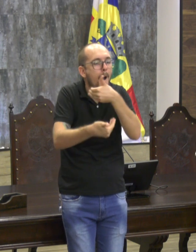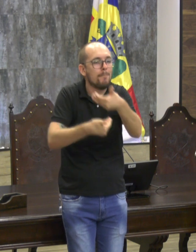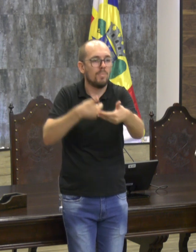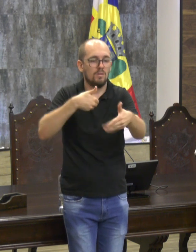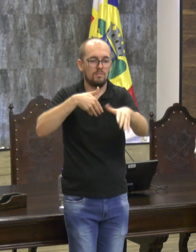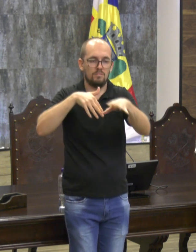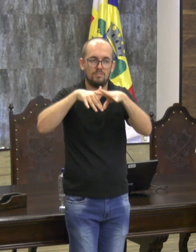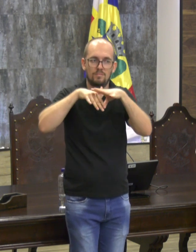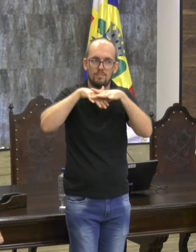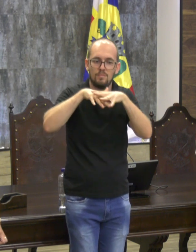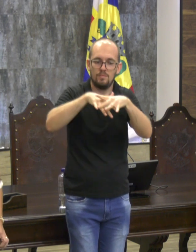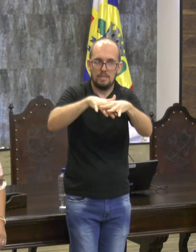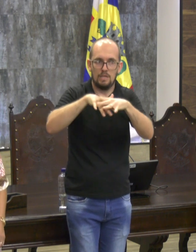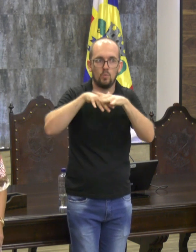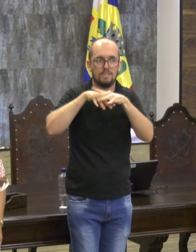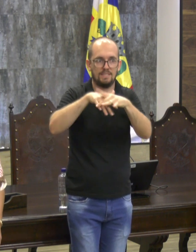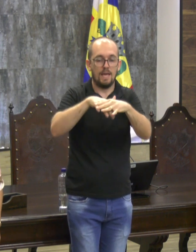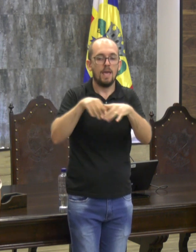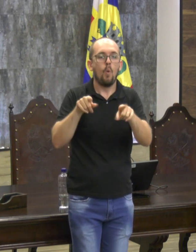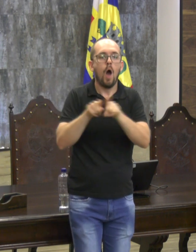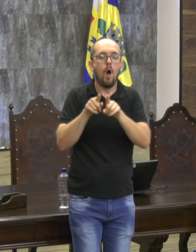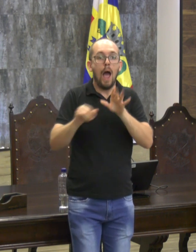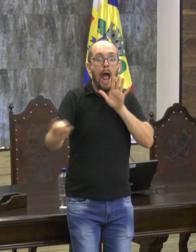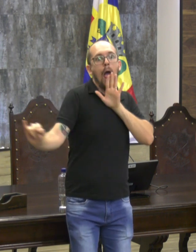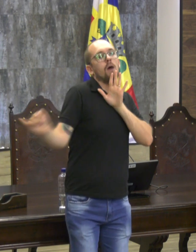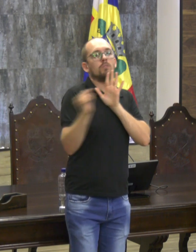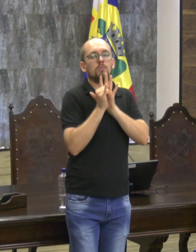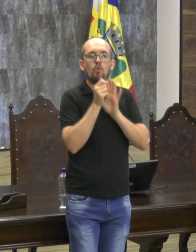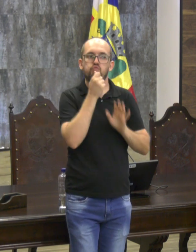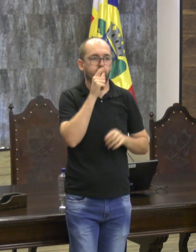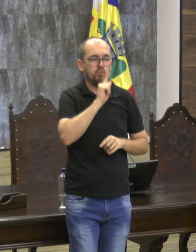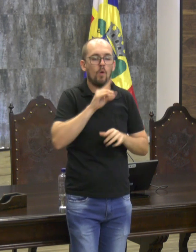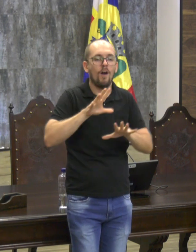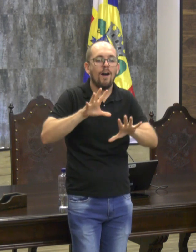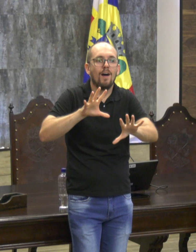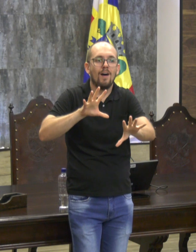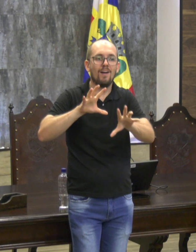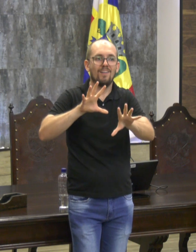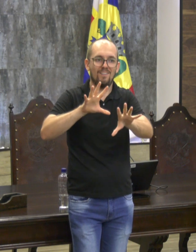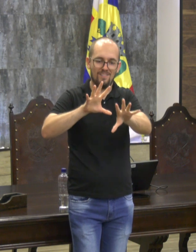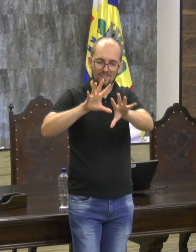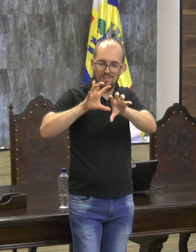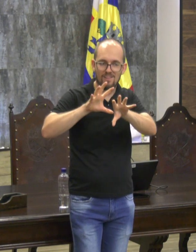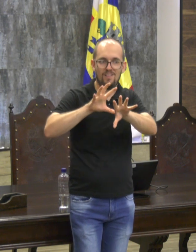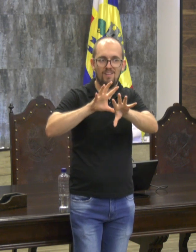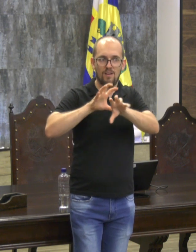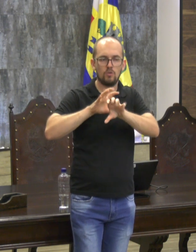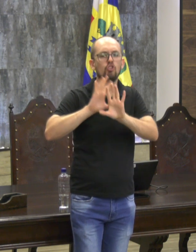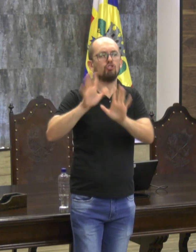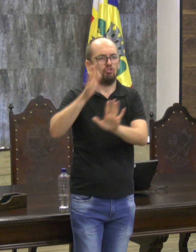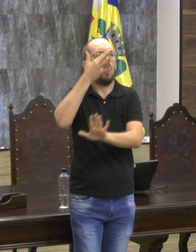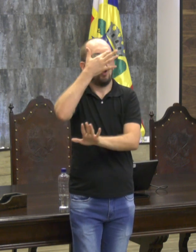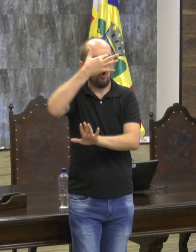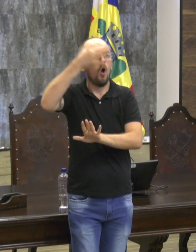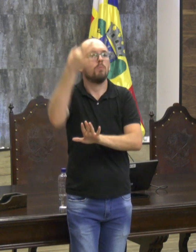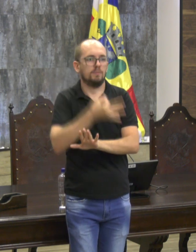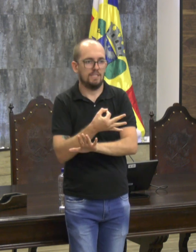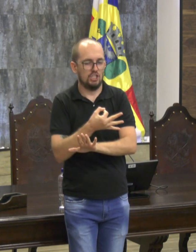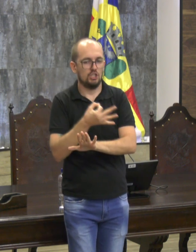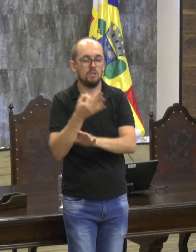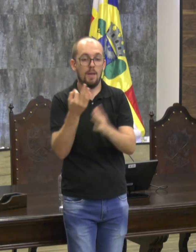sinais tátil, então ele está se constituindo como uma criança surdo-cega. Ele já compreende a mão como meio